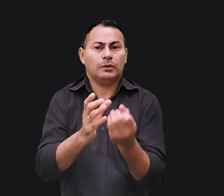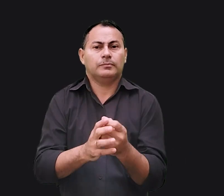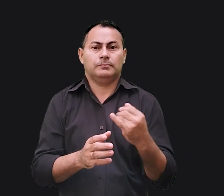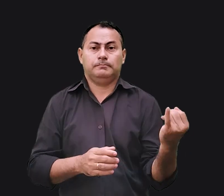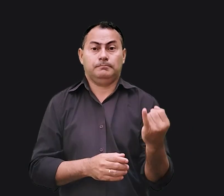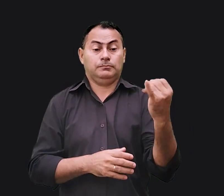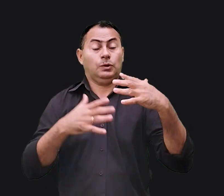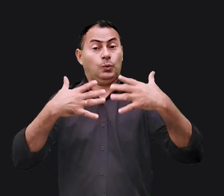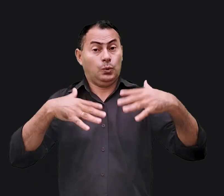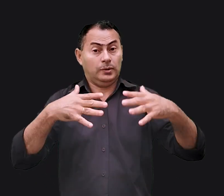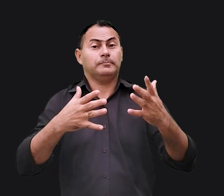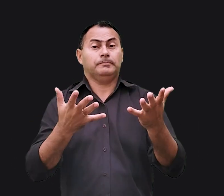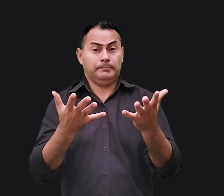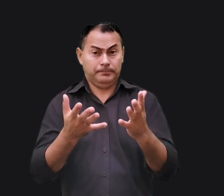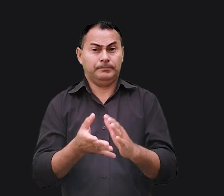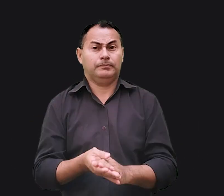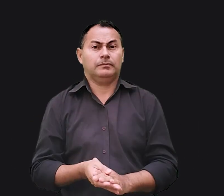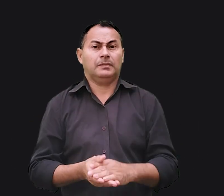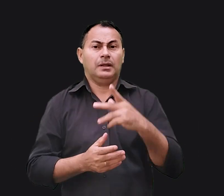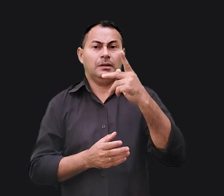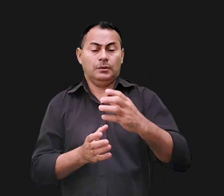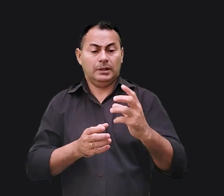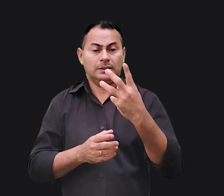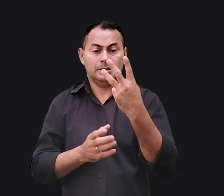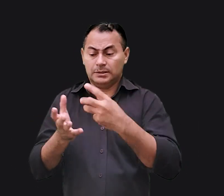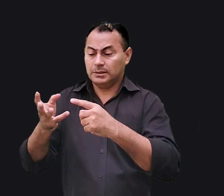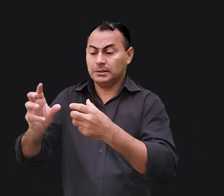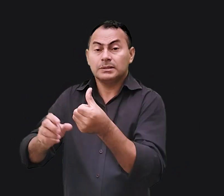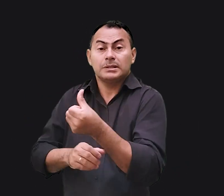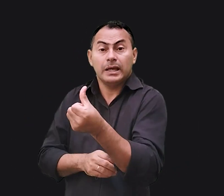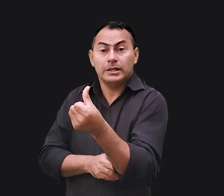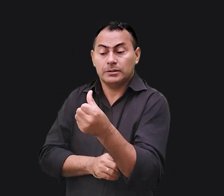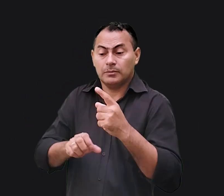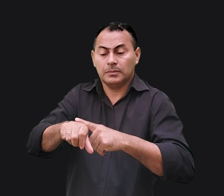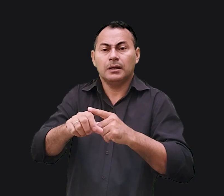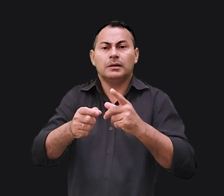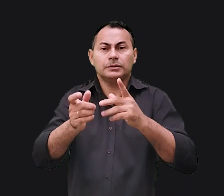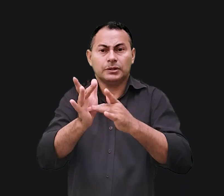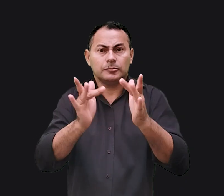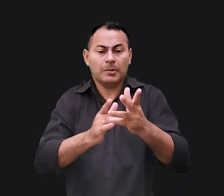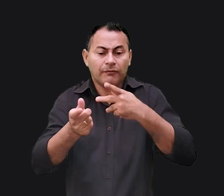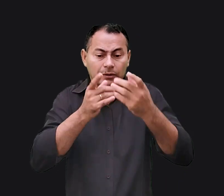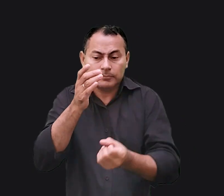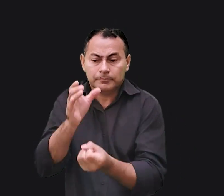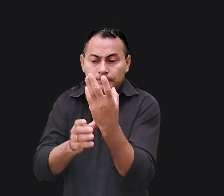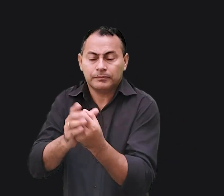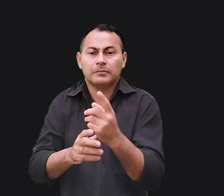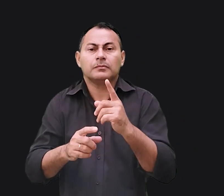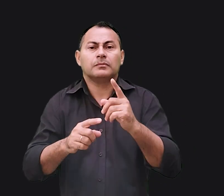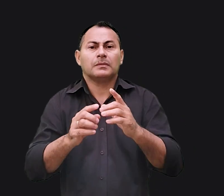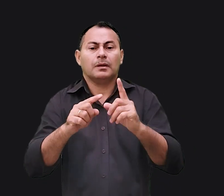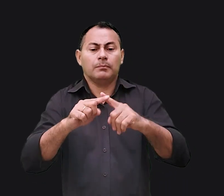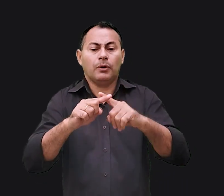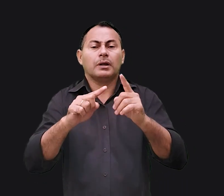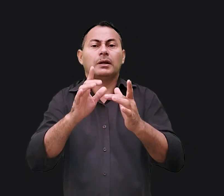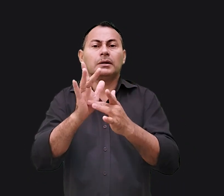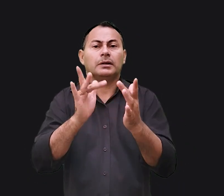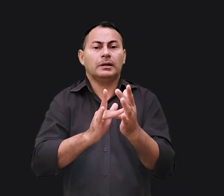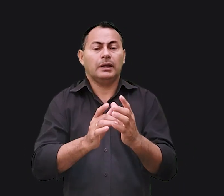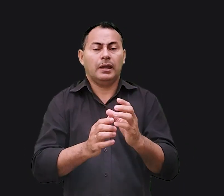Isso é empolgante. Em sua sexta exortação, Jesus diz que temos que ser frutíferos porque Ele é a vinha e